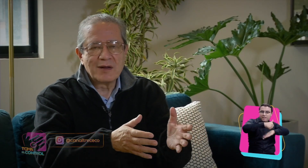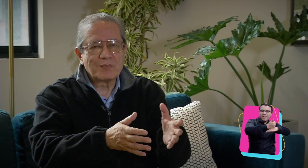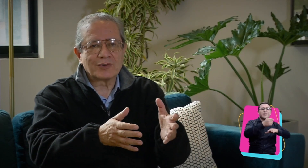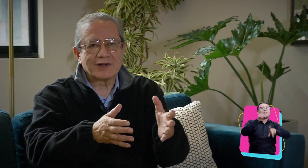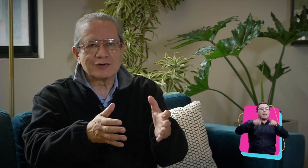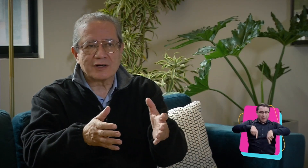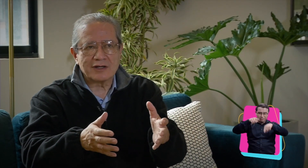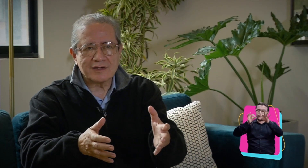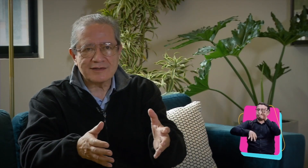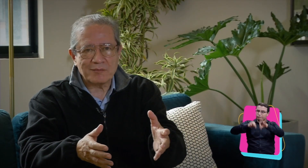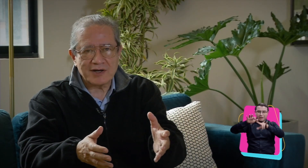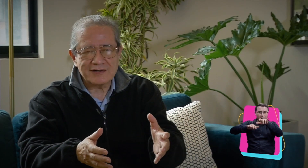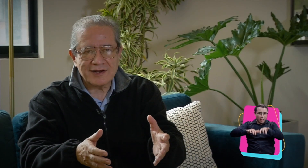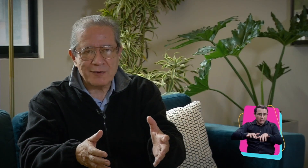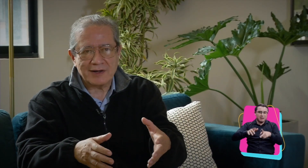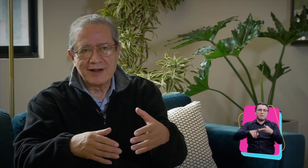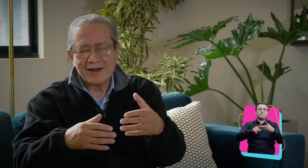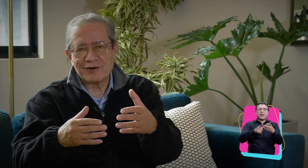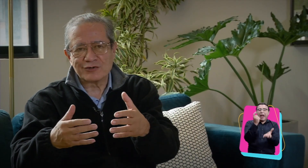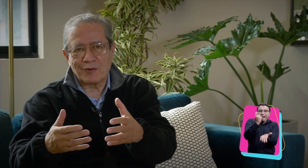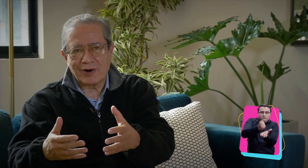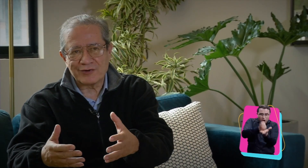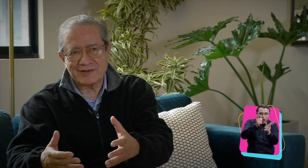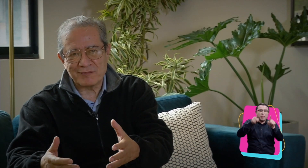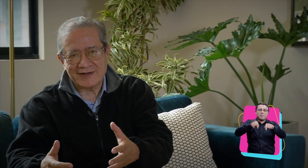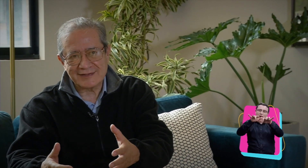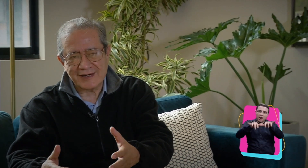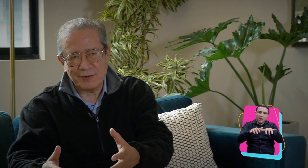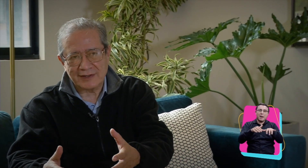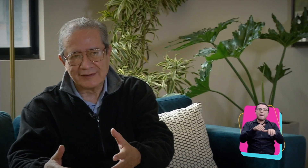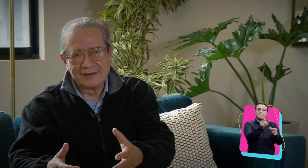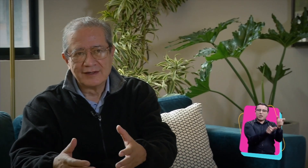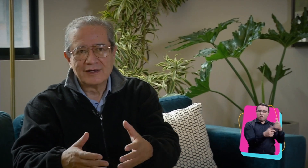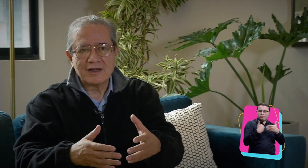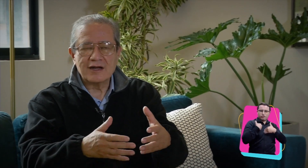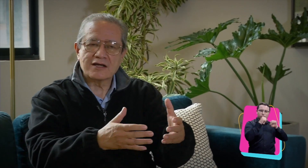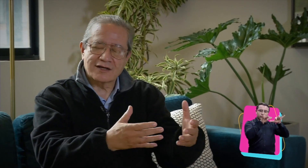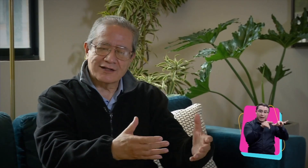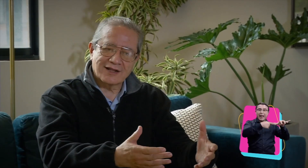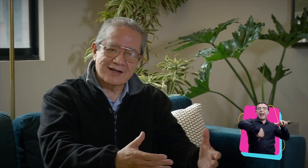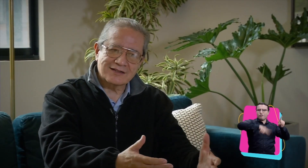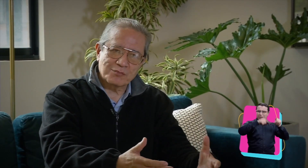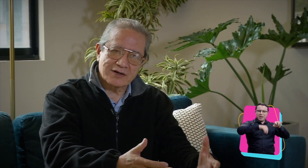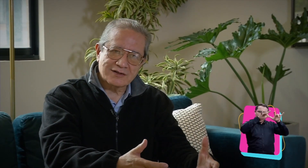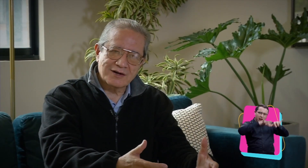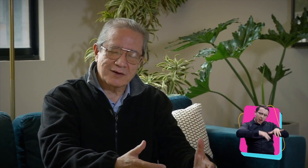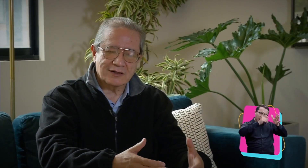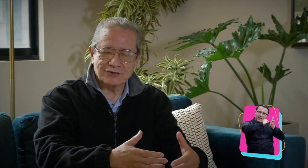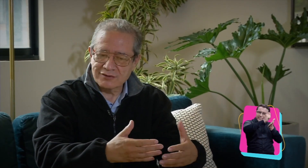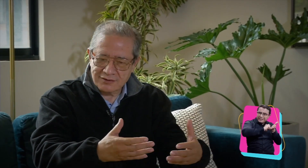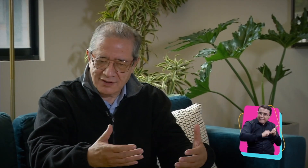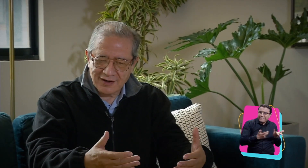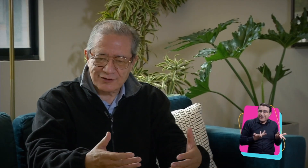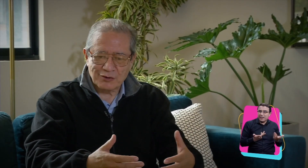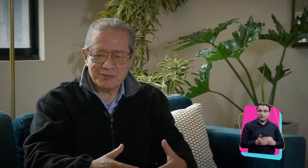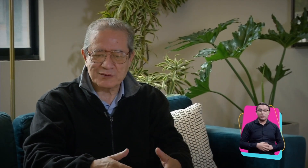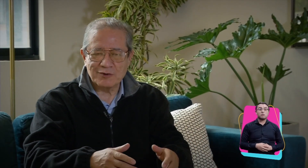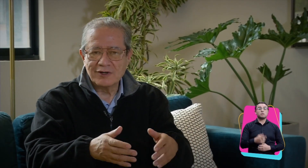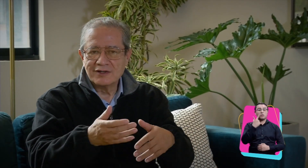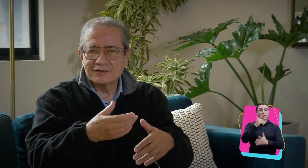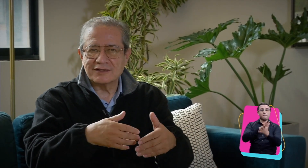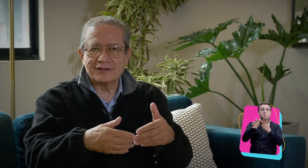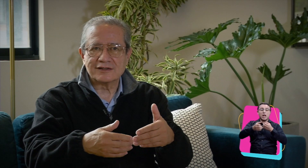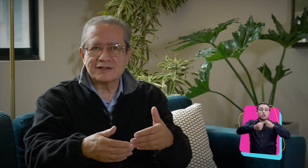periodistas, porque los gerentes también escriben, y los abogados también escriben, y las secretarias también escriben. Entonces dígales lo